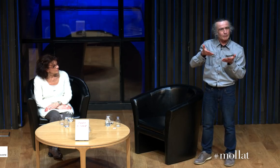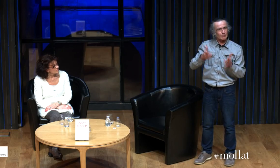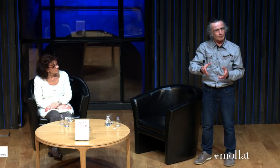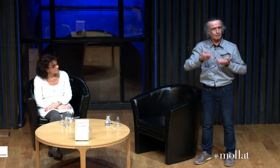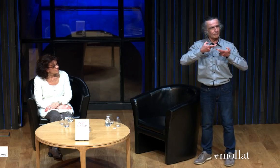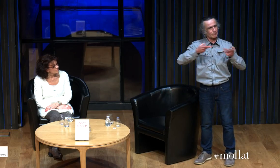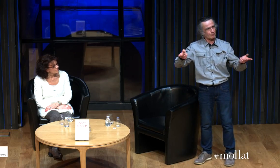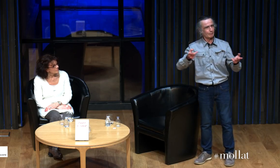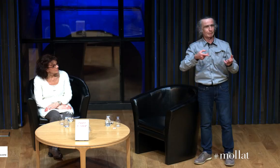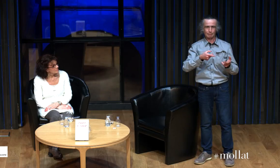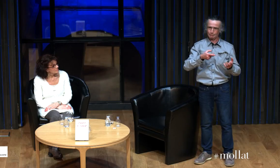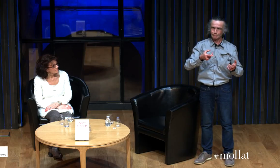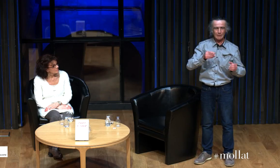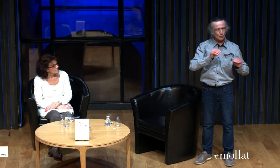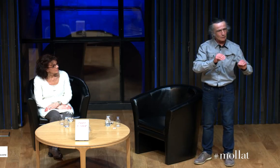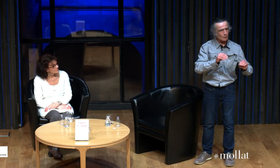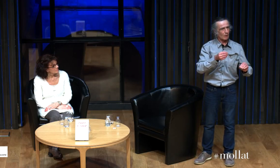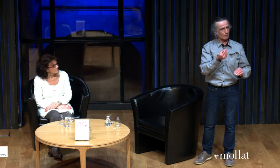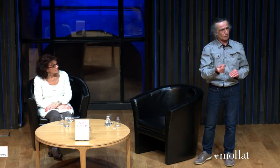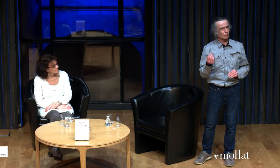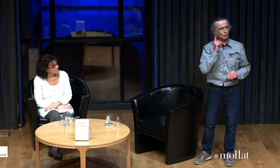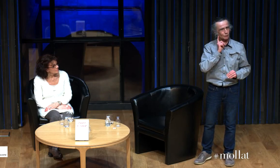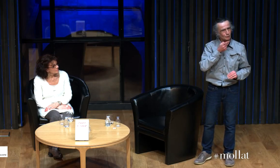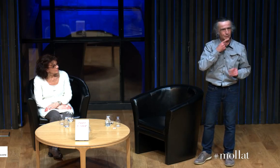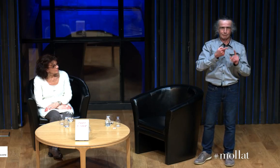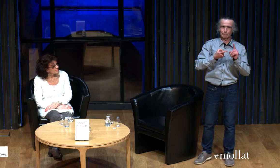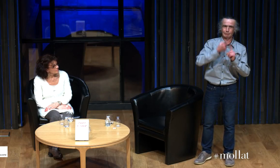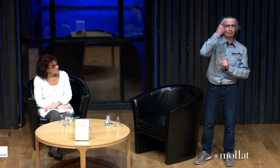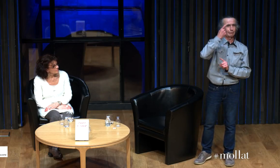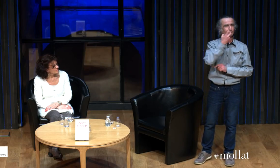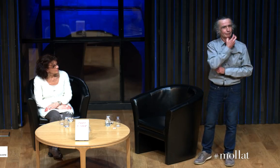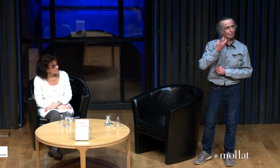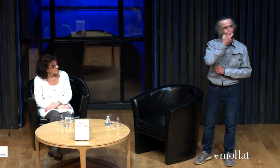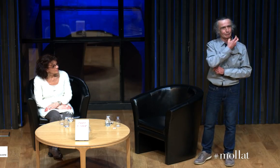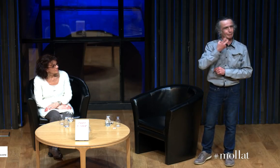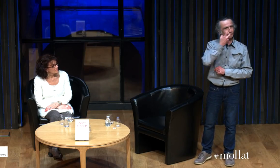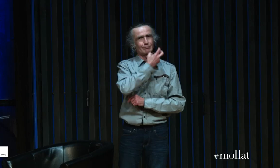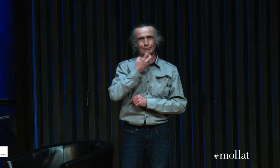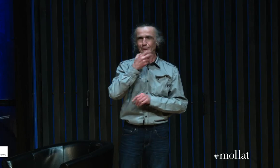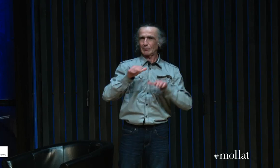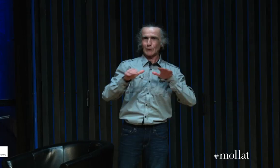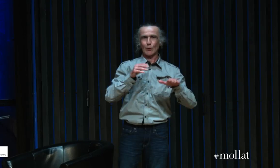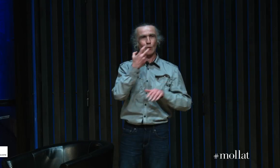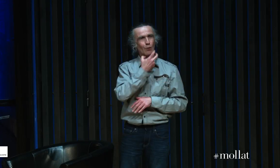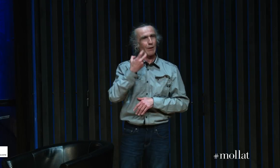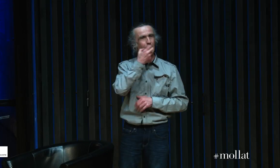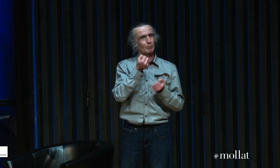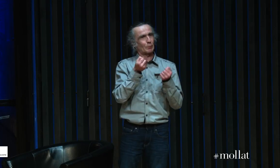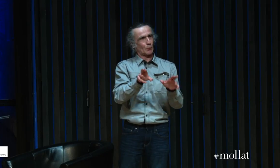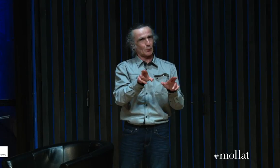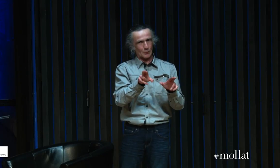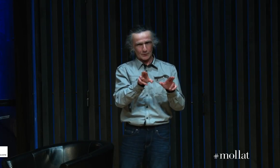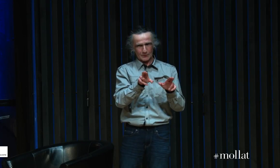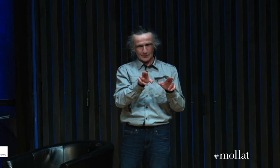semaine, donc, le congrès a eu lieu. Et décision finale, l'enseignement des enfants sourds doit se faire principalement